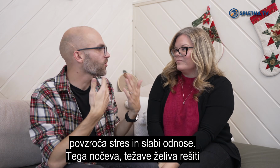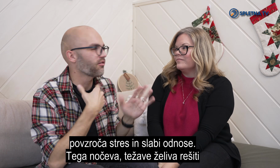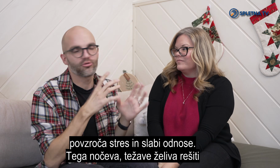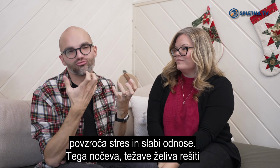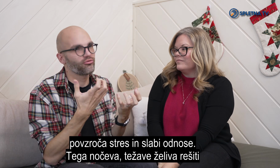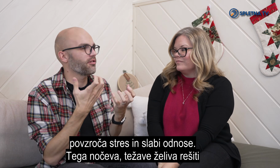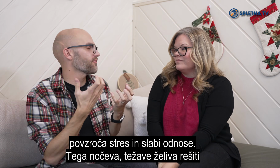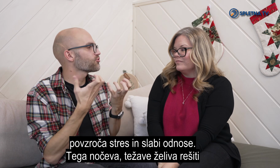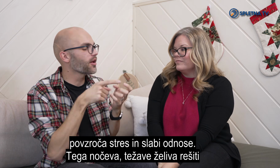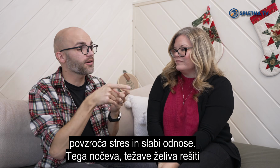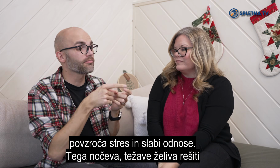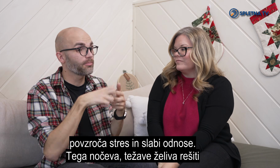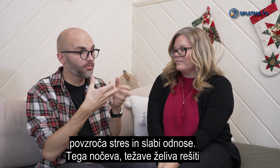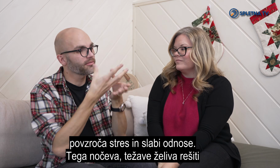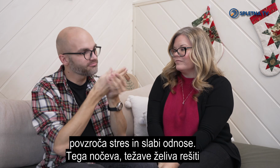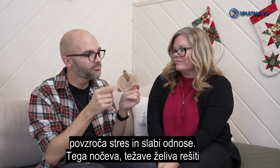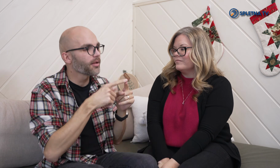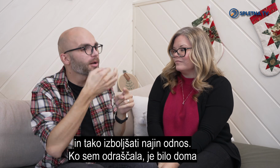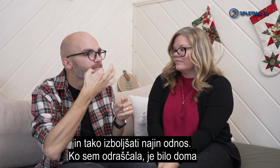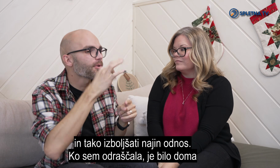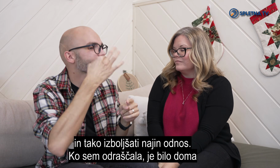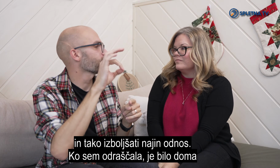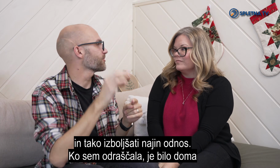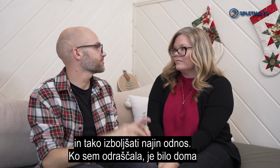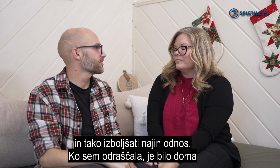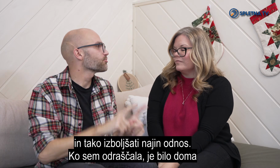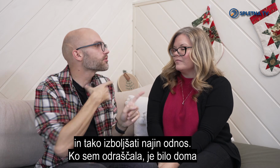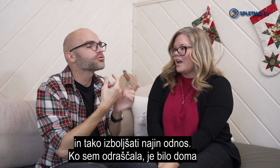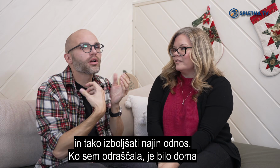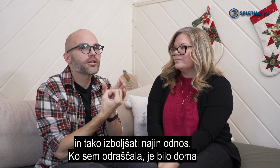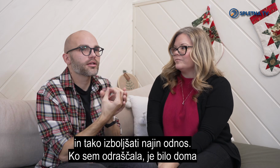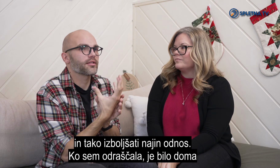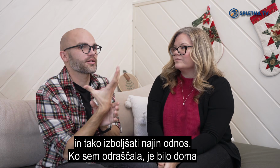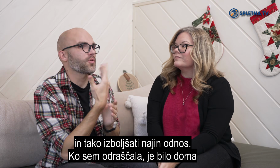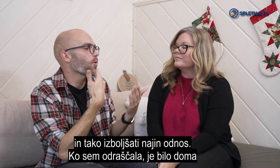nočeva. Težave želiva rešiti in tako izboljšati najin odnos.